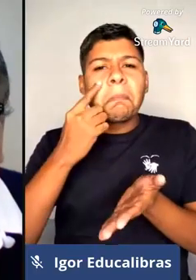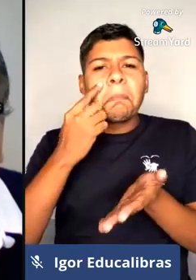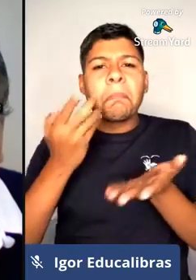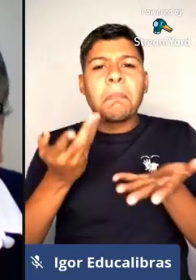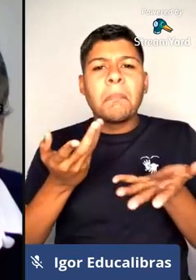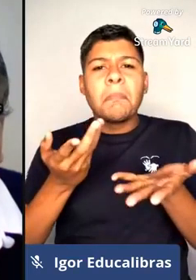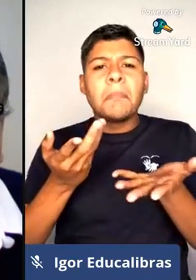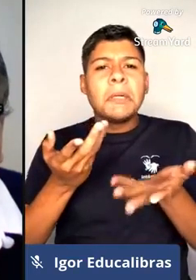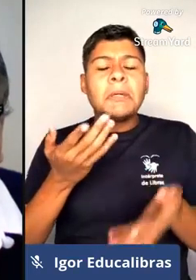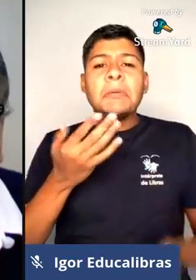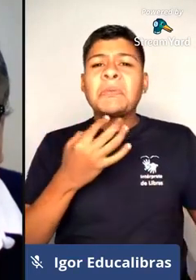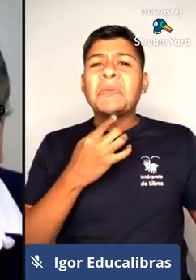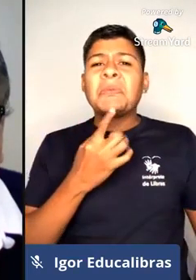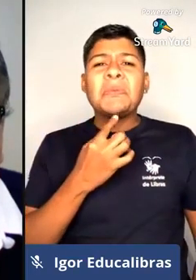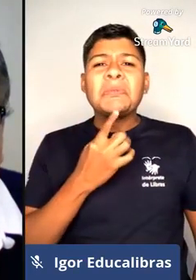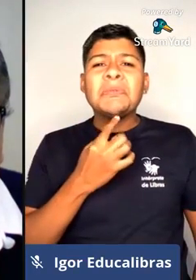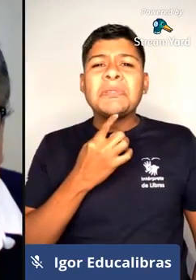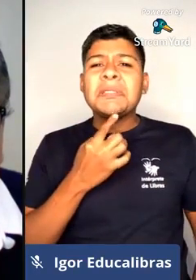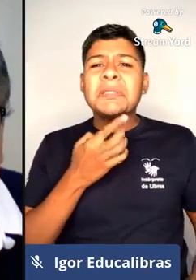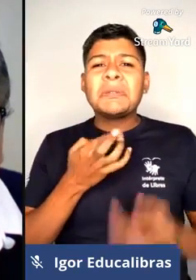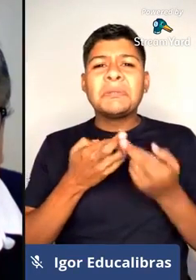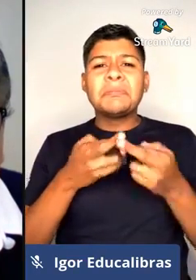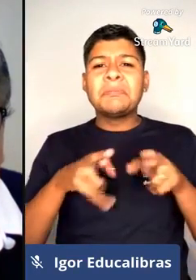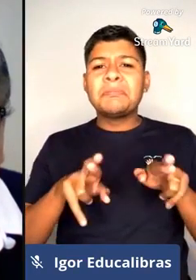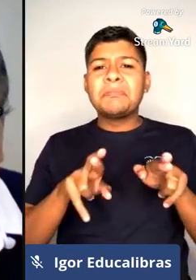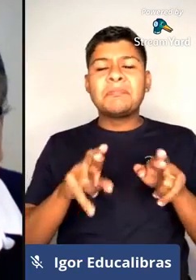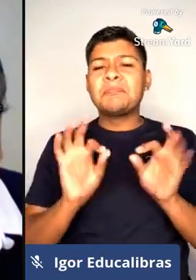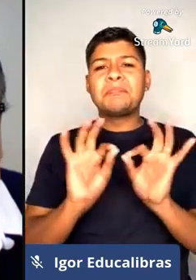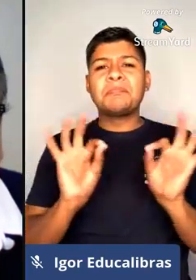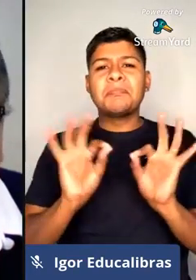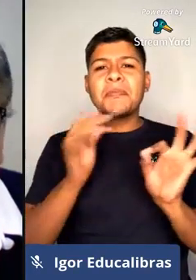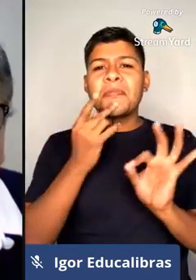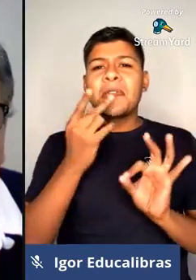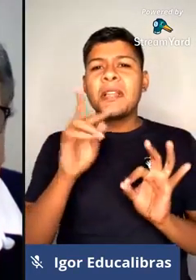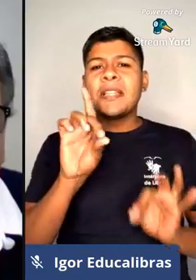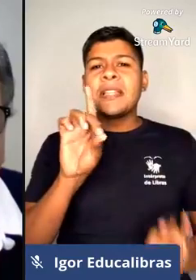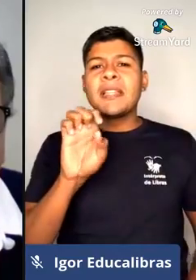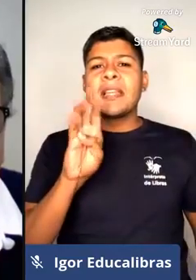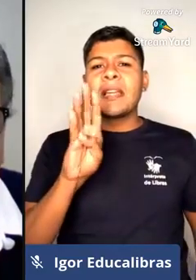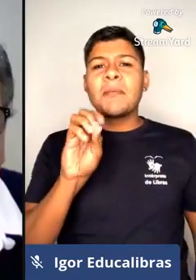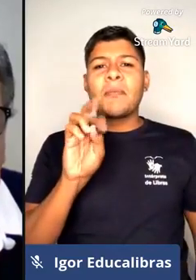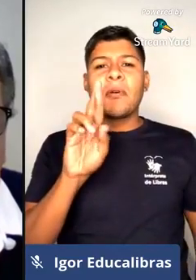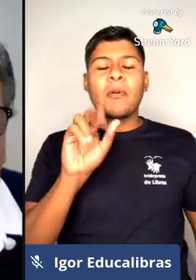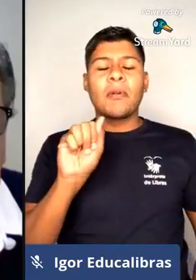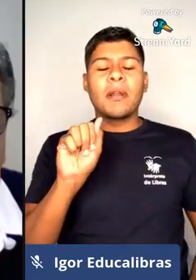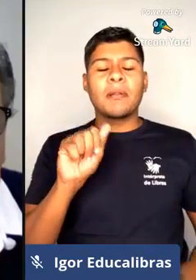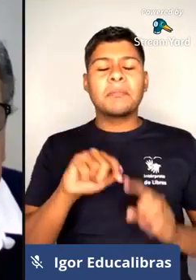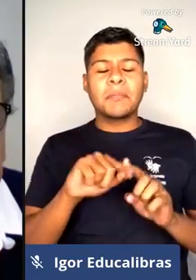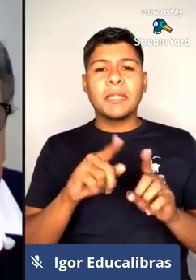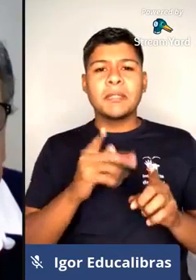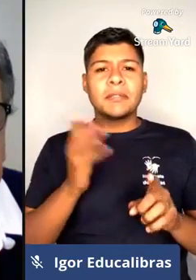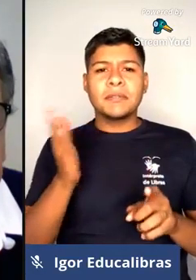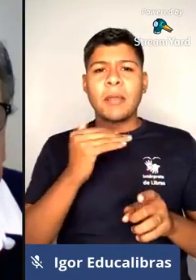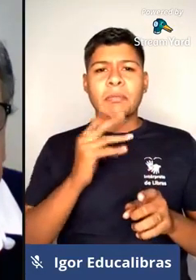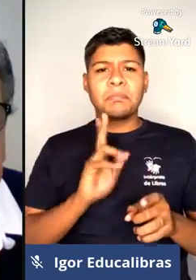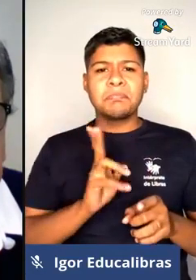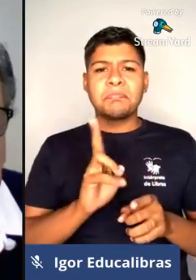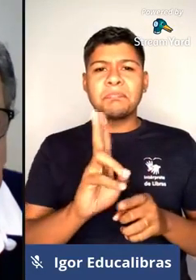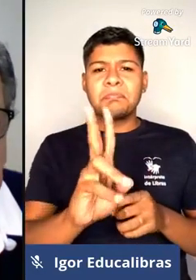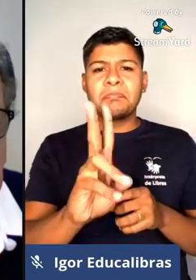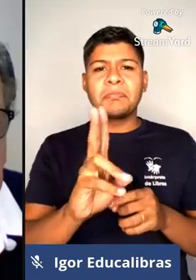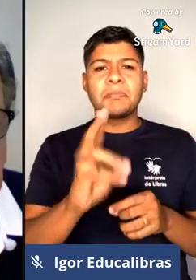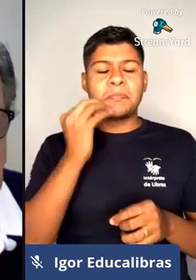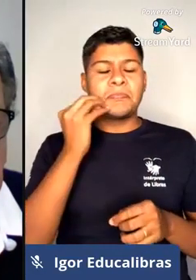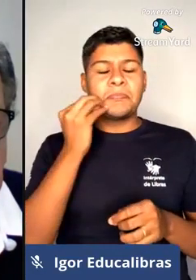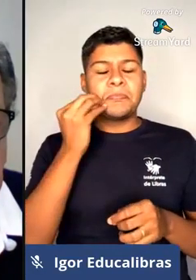Pois eu não consegui corrigir, eu estava falando isso para a Débora, né? Mas vamos lá, Melhorou, eu acho que é o que vai.